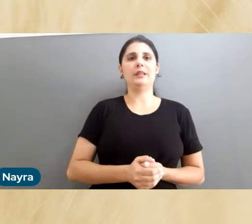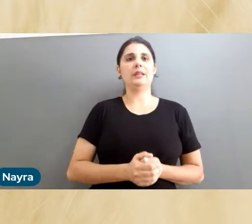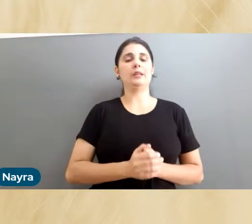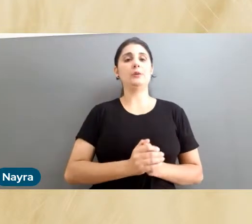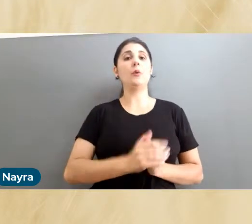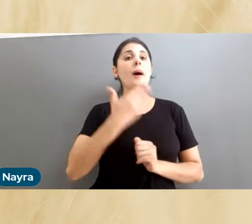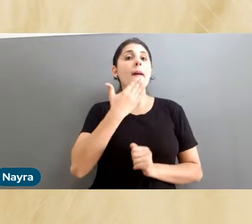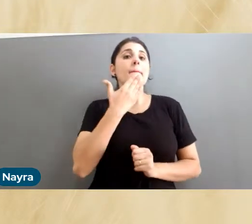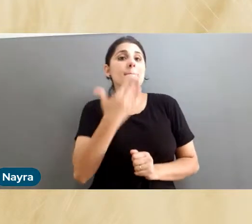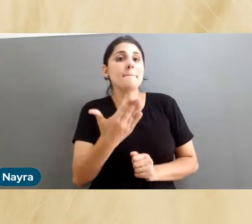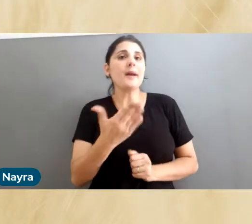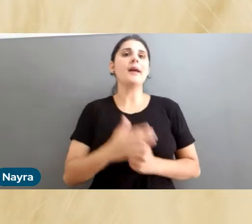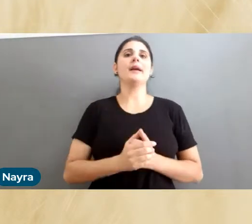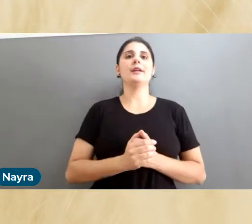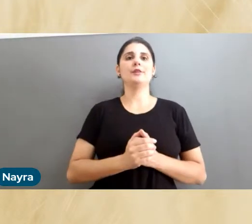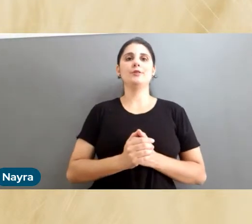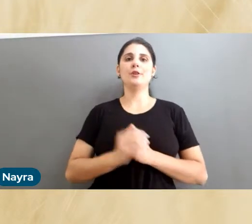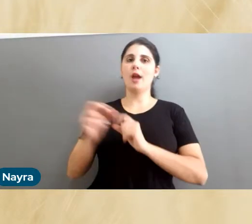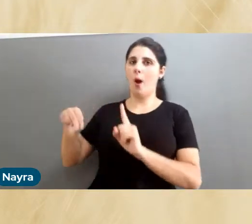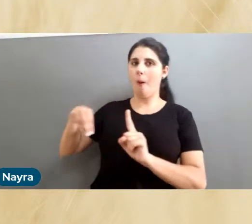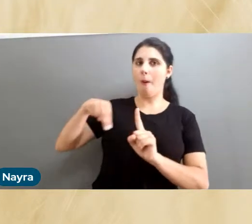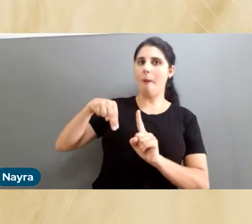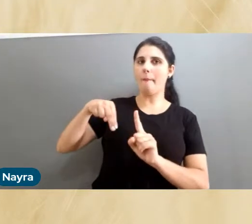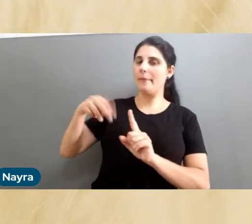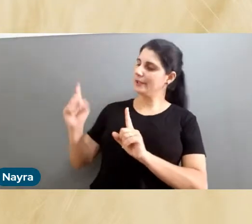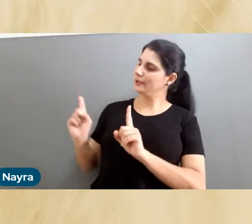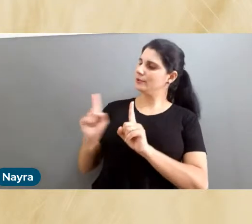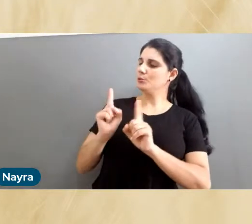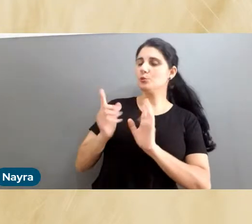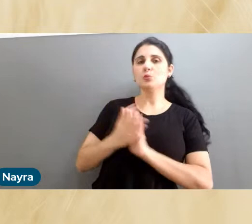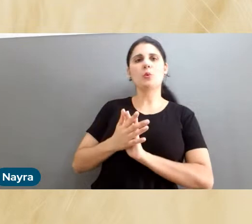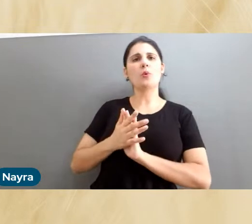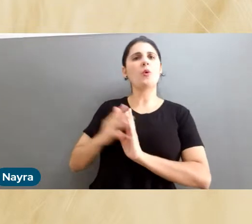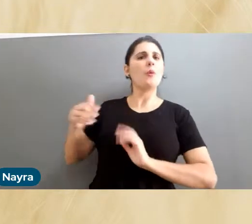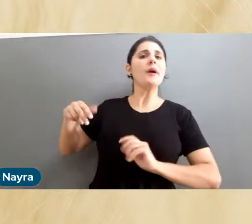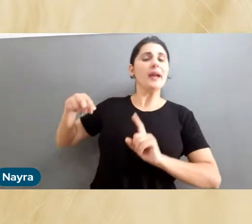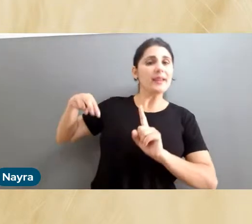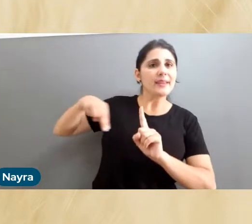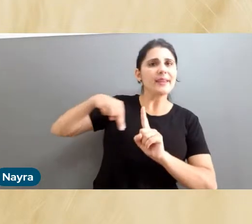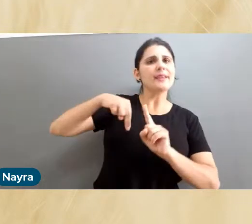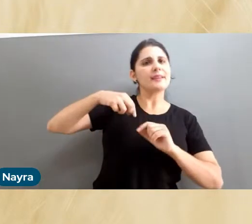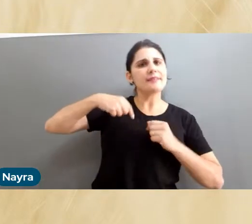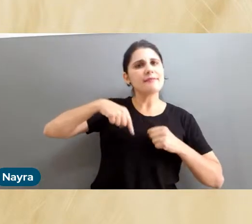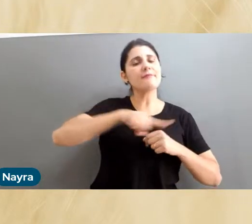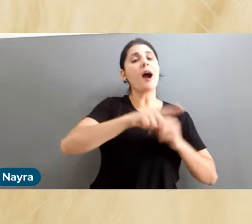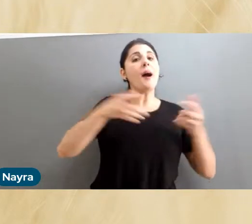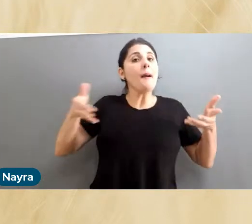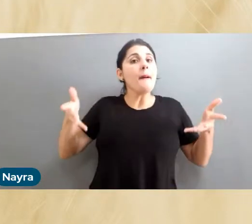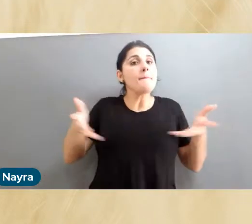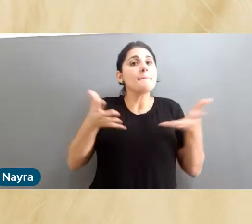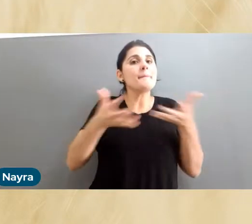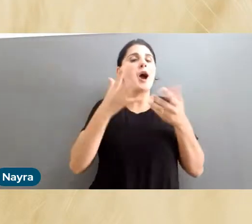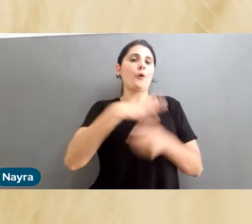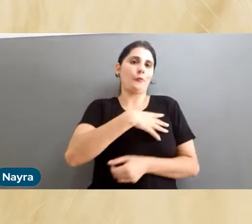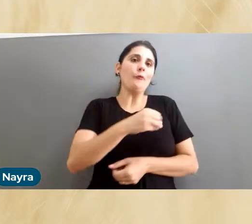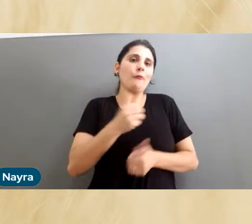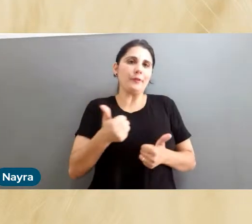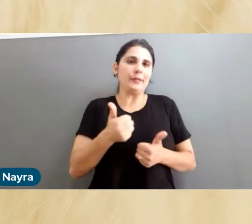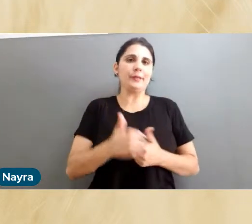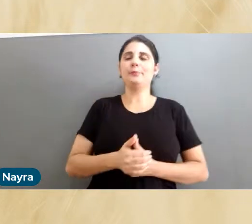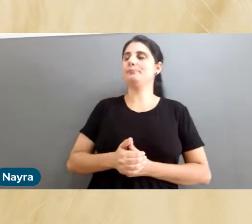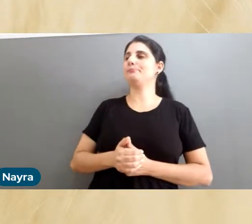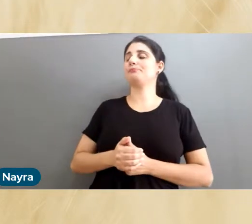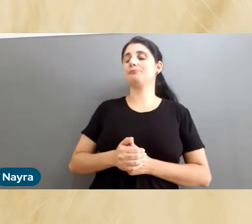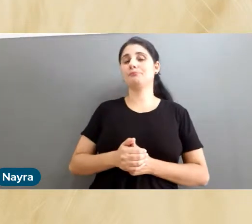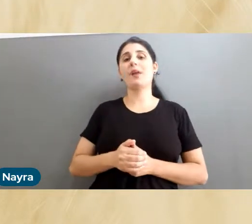solicita ao seu mentor um tempo para que ele vá auxiliar no despertamento do seu filho. Ele procura